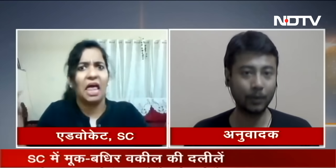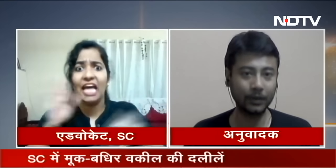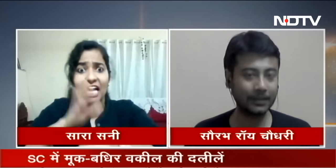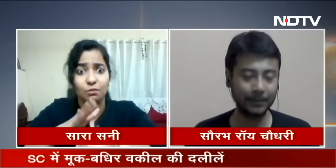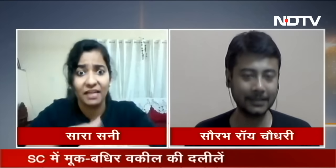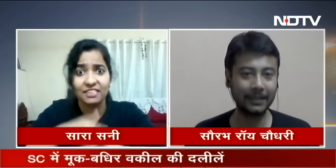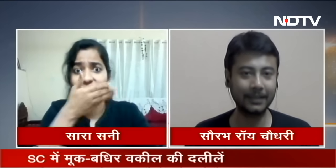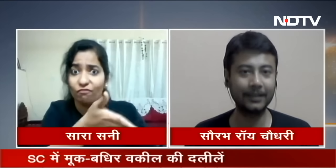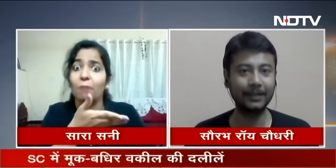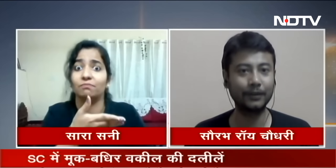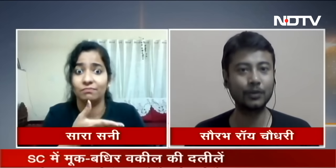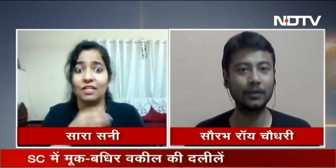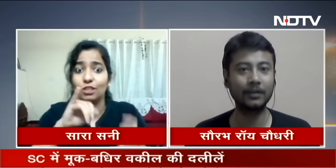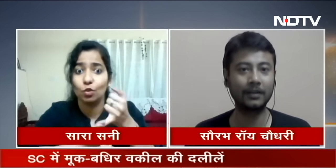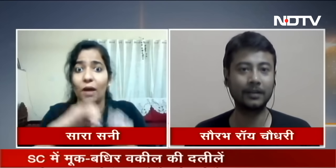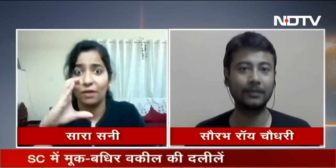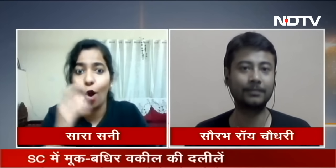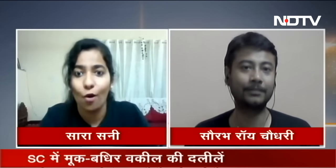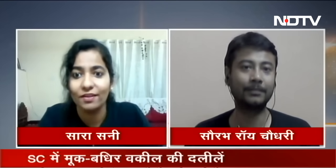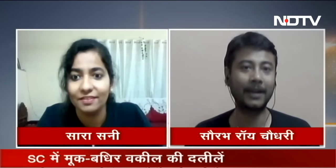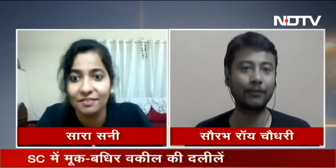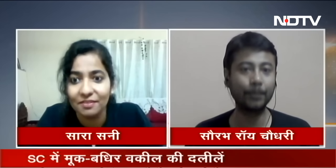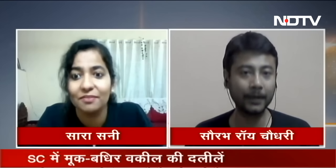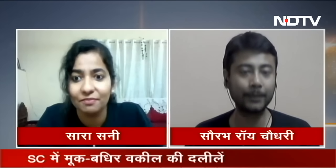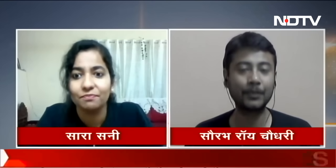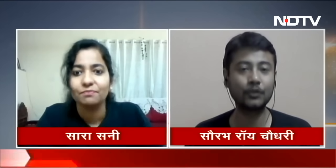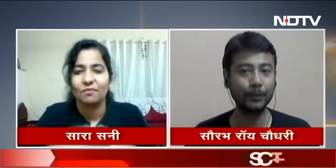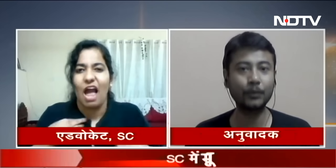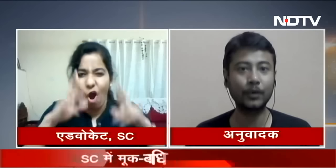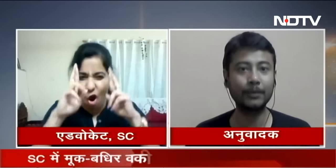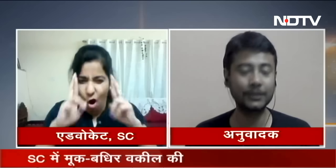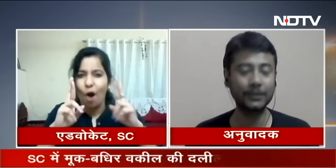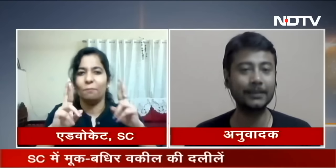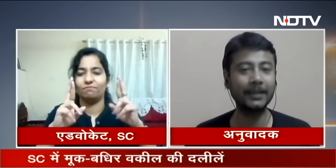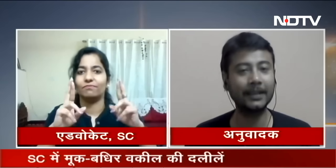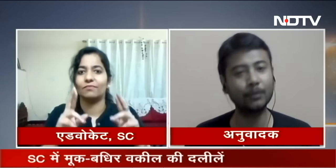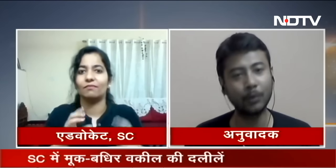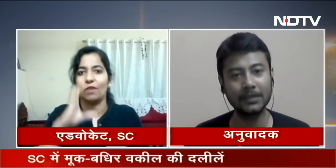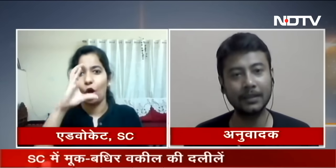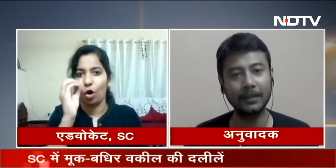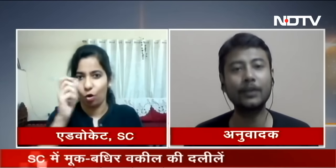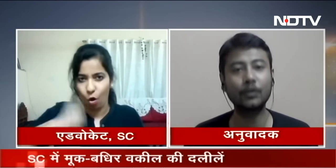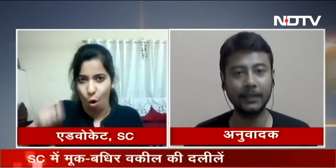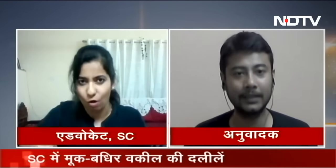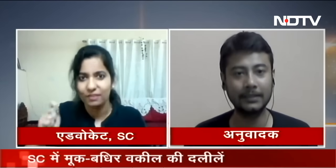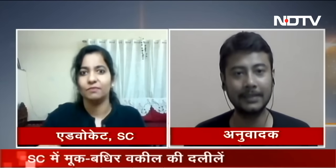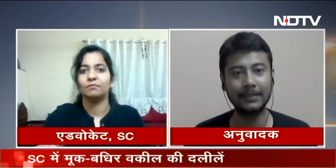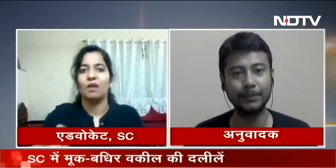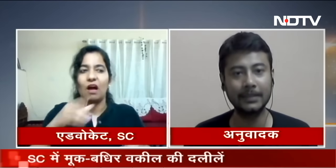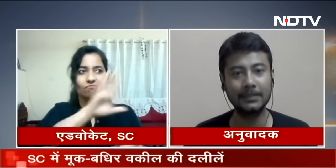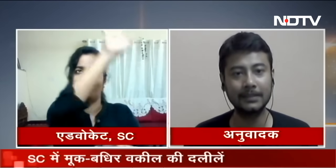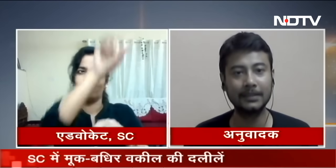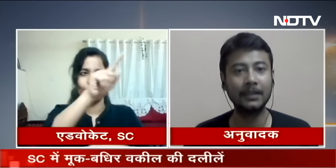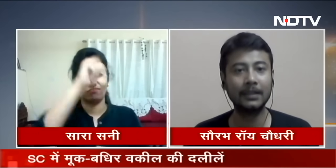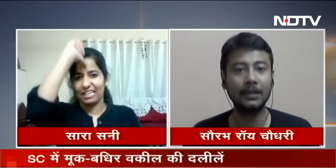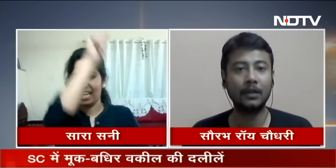लिए तो बहुत ही सरप्राइजिंग था कि वर्चुअल प्लेटफॉर्म पे सुप्रीम कोर्ट के प्रोसीडिंग्स मैंने देखे, तो बहुत ज्यादा लर्निंग होती है ऐसे